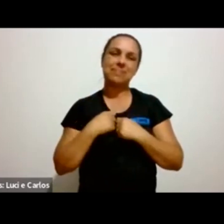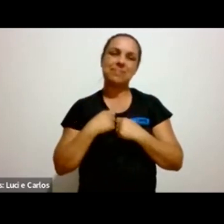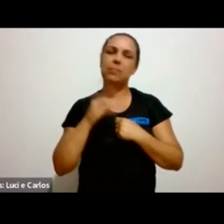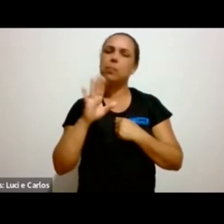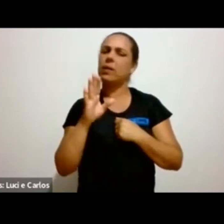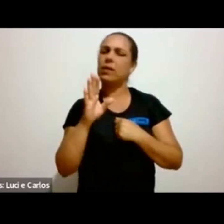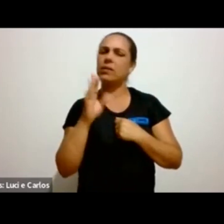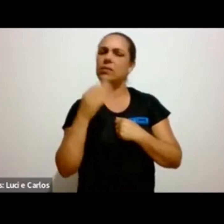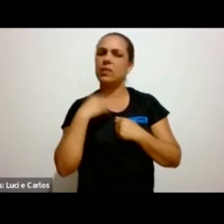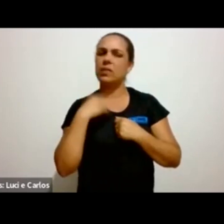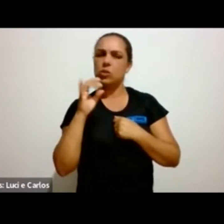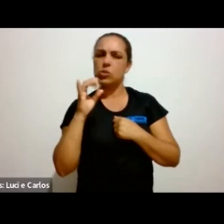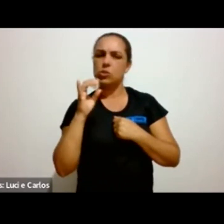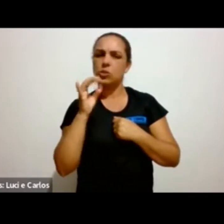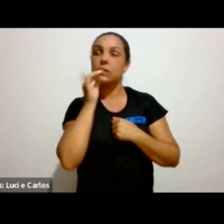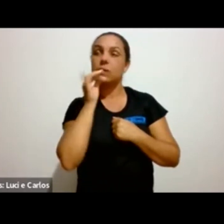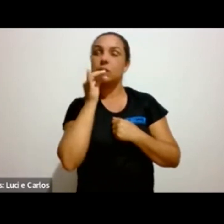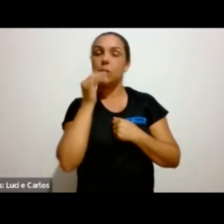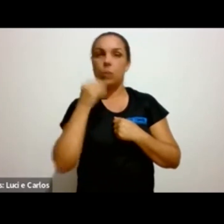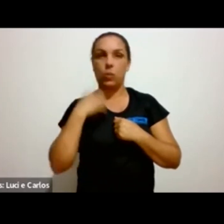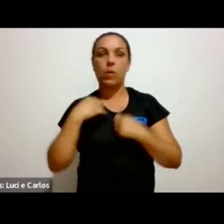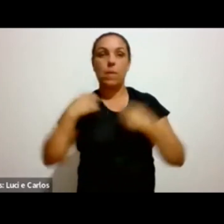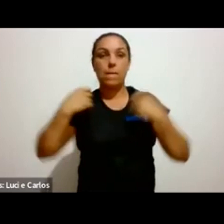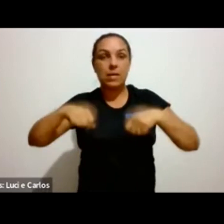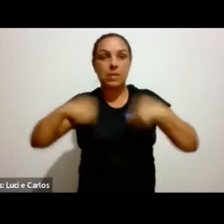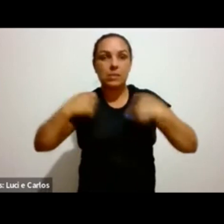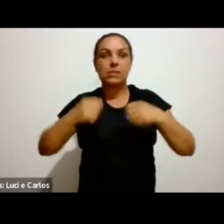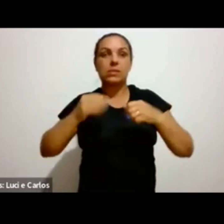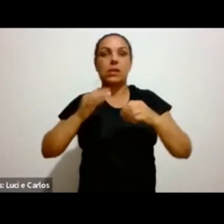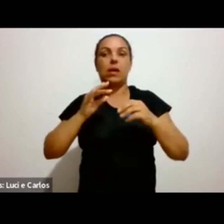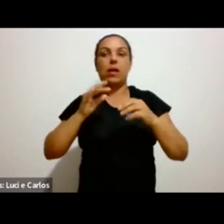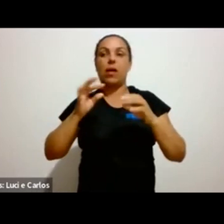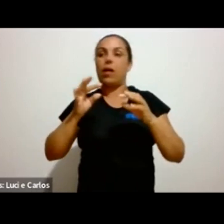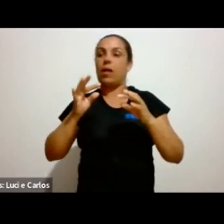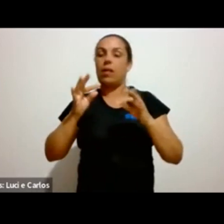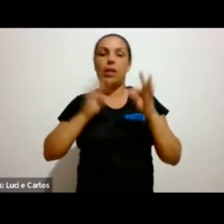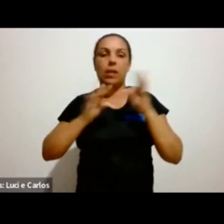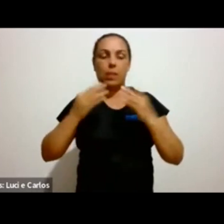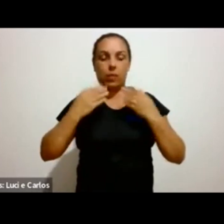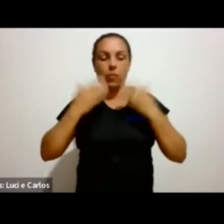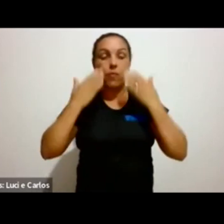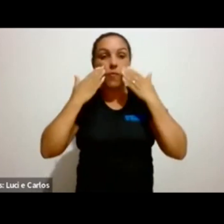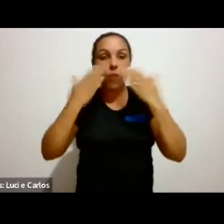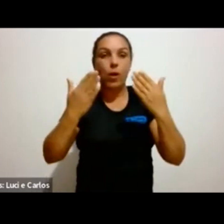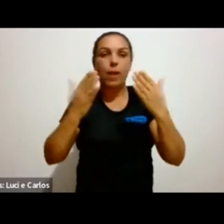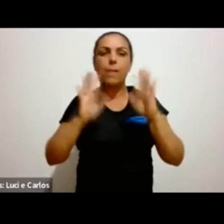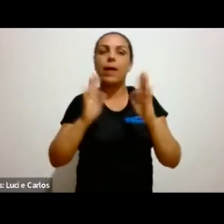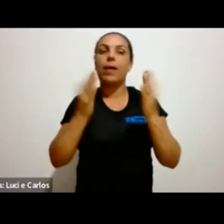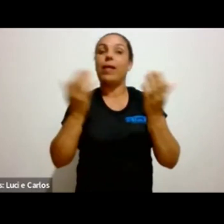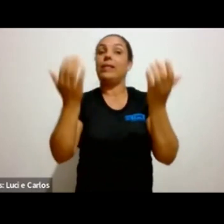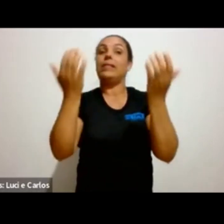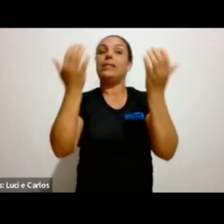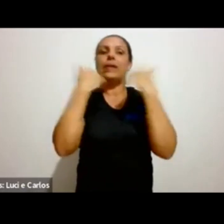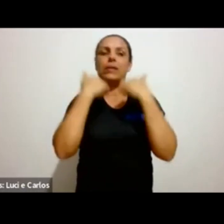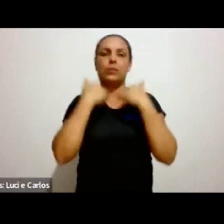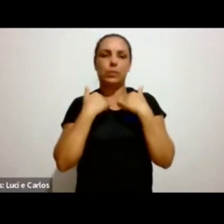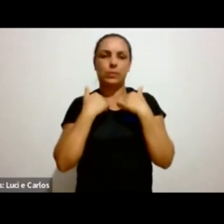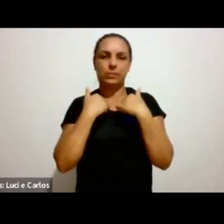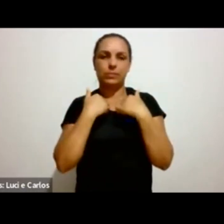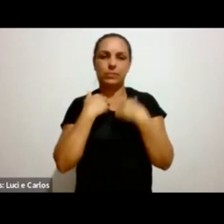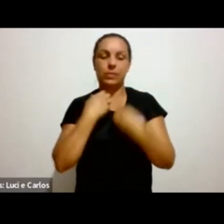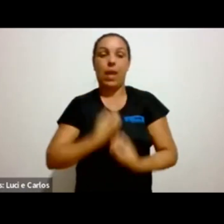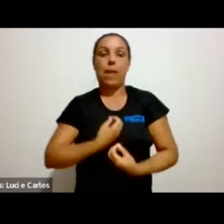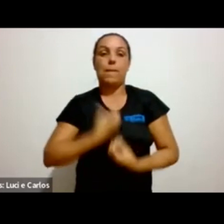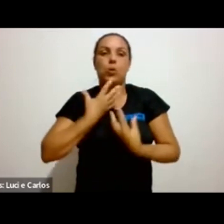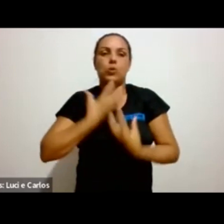âmbito físico, ela também se estende para o âmbito emocional. E esse é o grande entrave que tem feito as pessoas